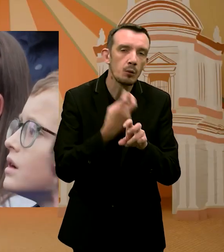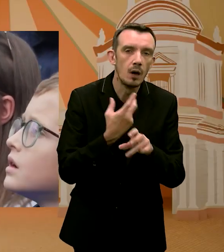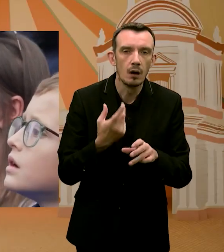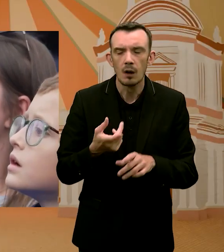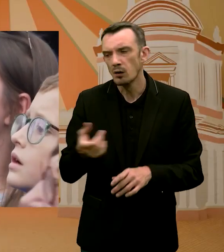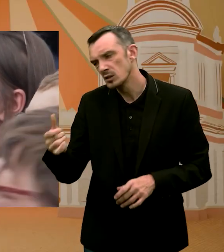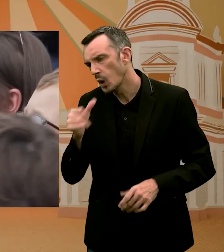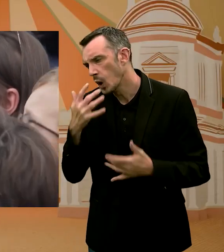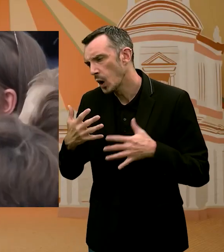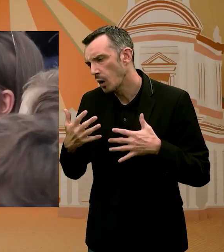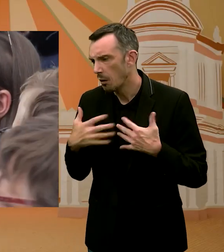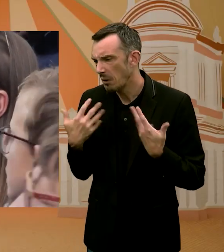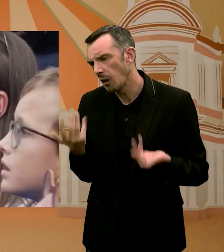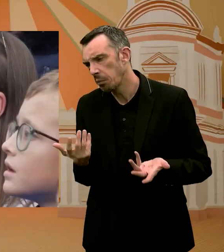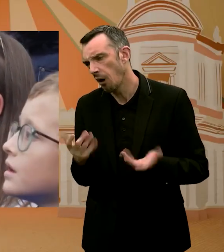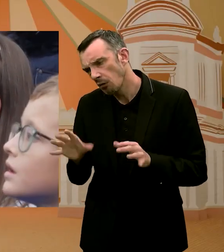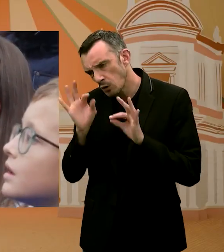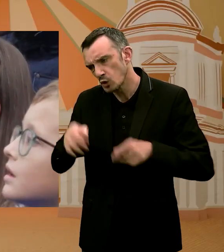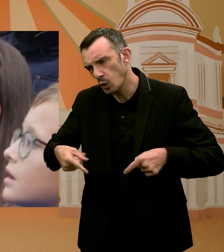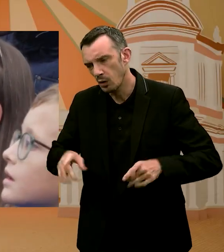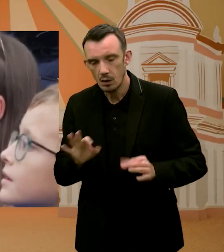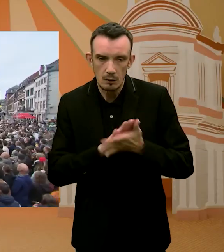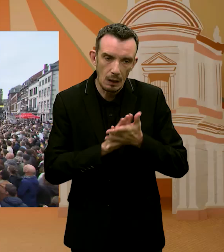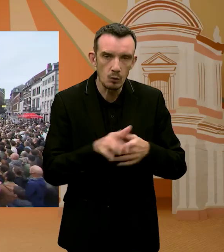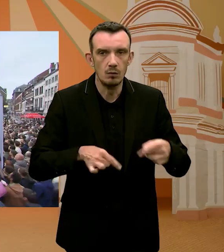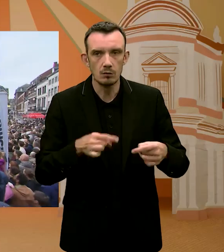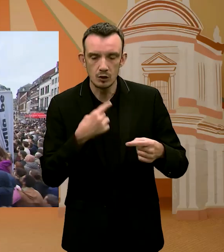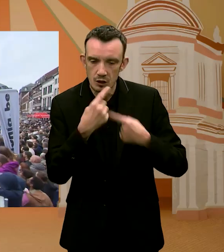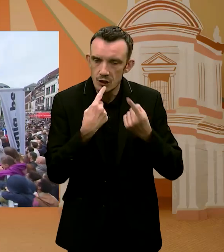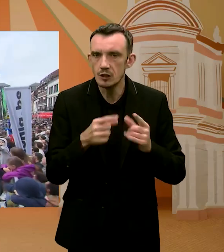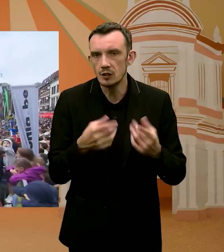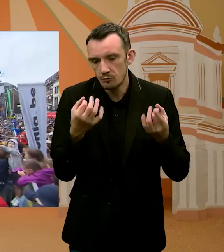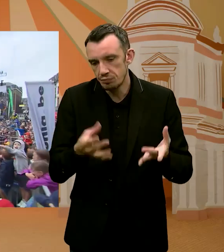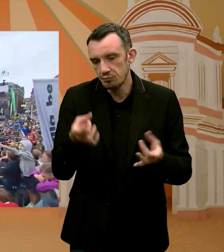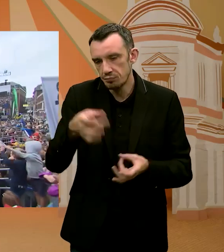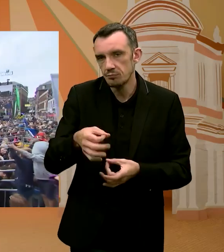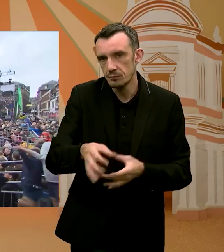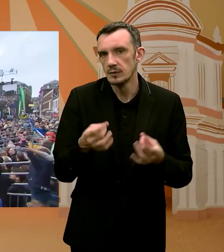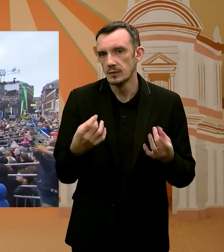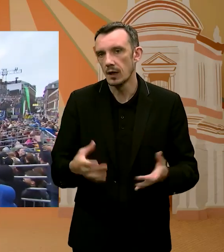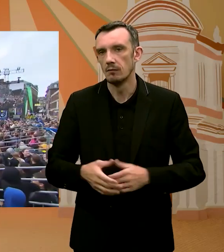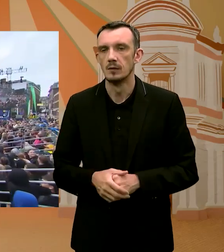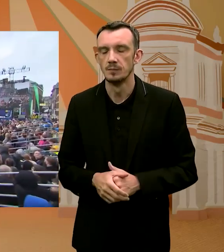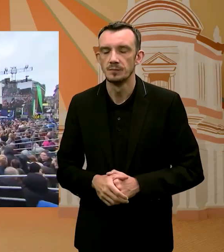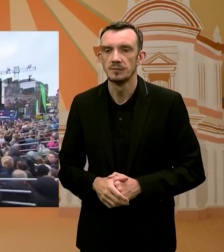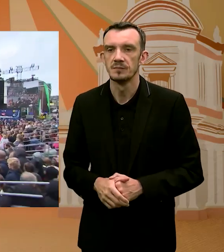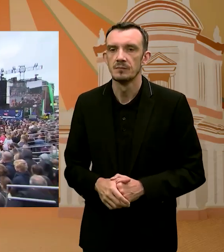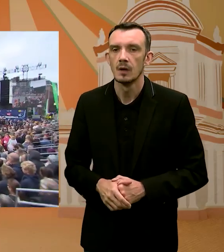peu stressant au moment un peu de confidence. Alors je vois qu'il y a Hugues Wilmar qui est toujours sur les échasses aussi, du côté